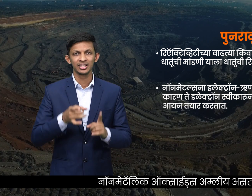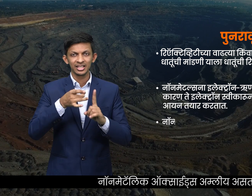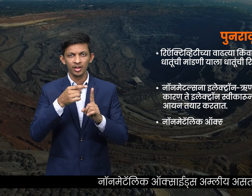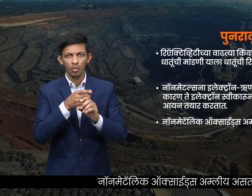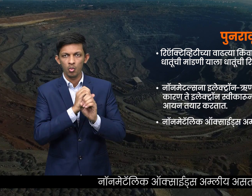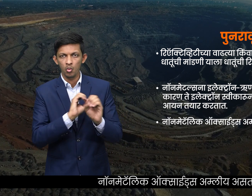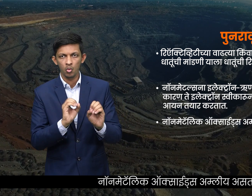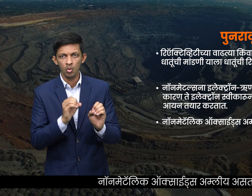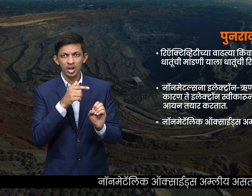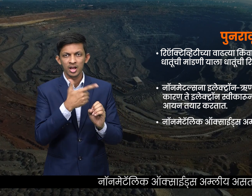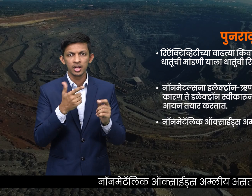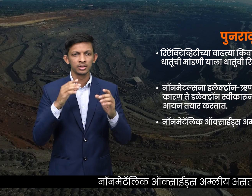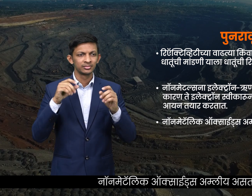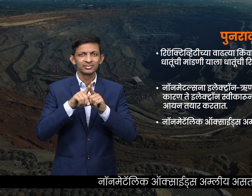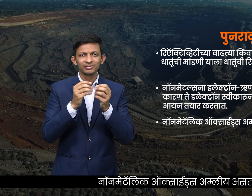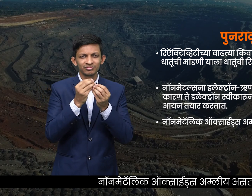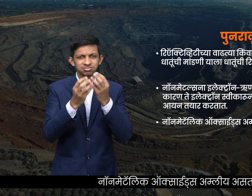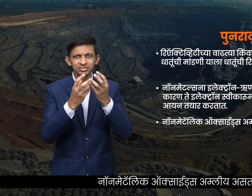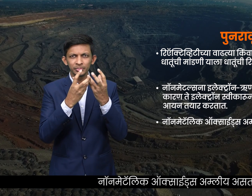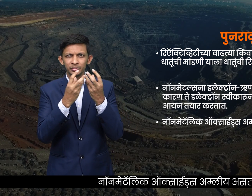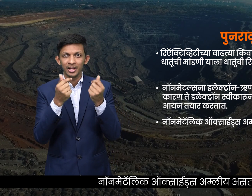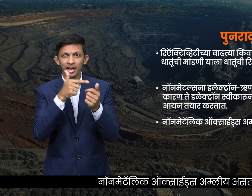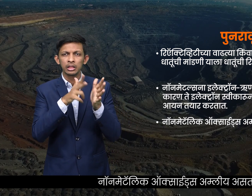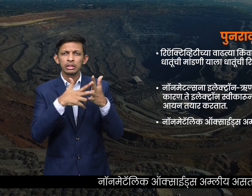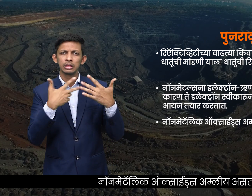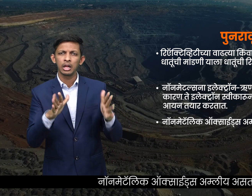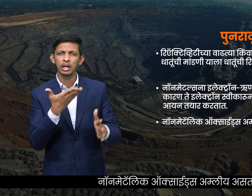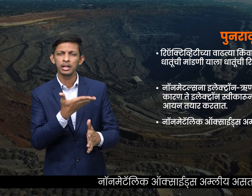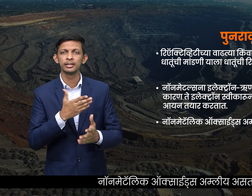नॉन मेटॅलिक ऑक्साइड्स आम्लीय असतात.